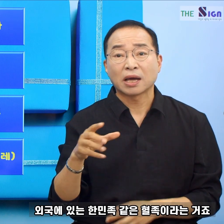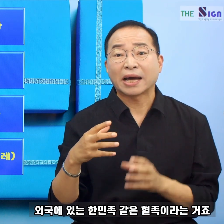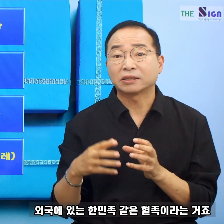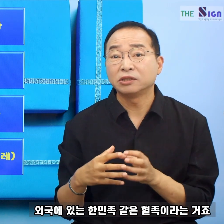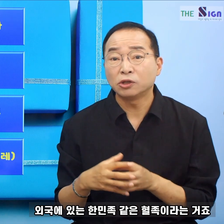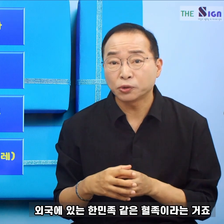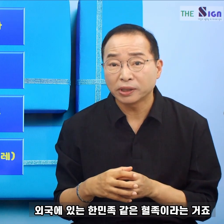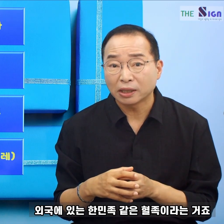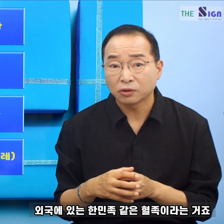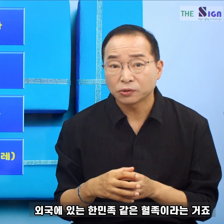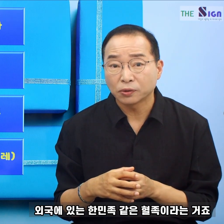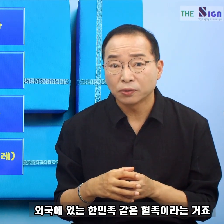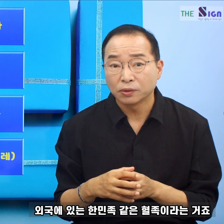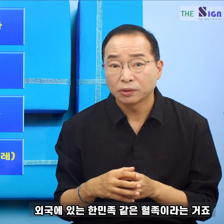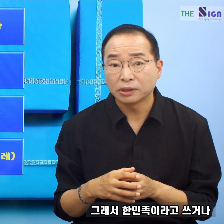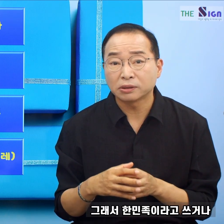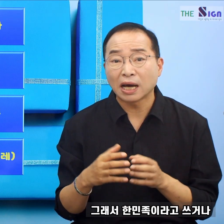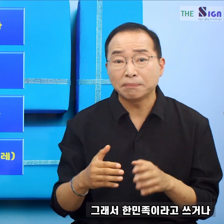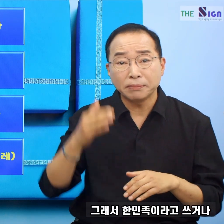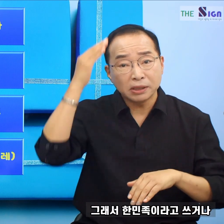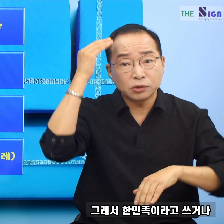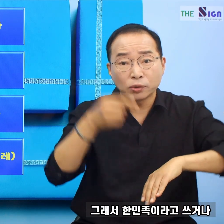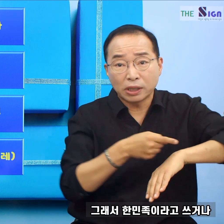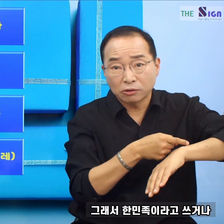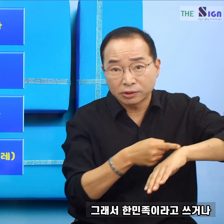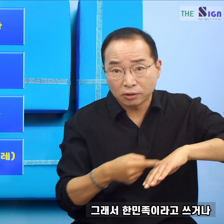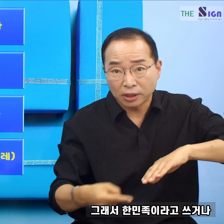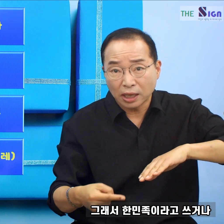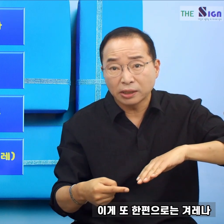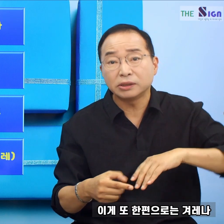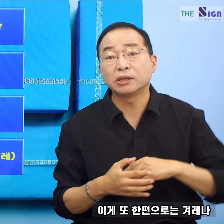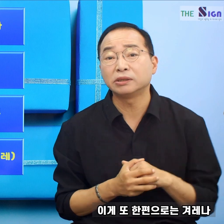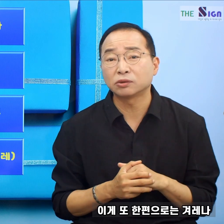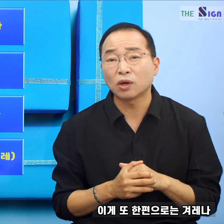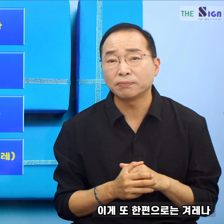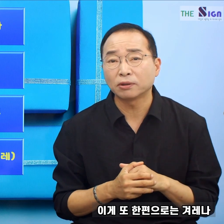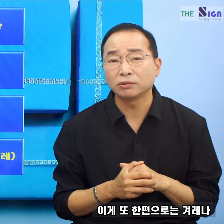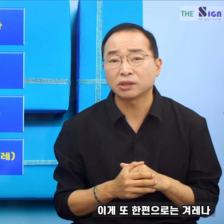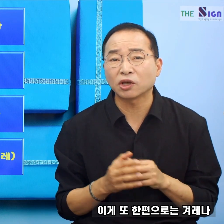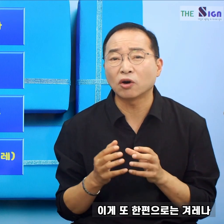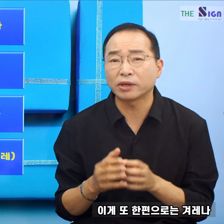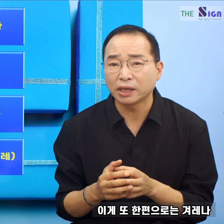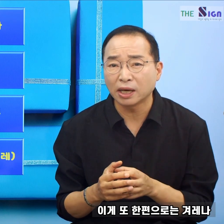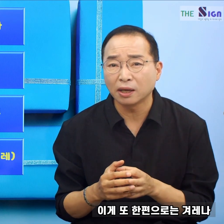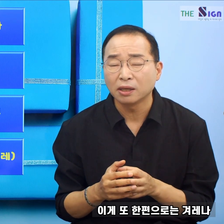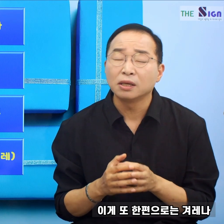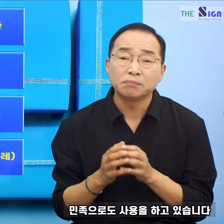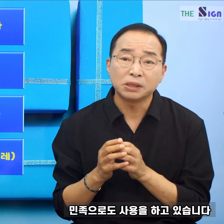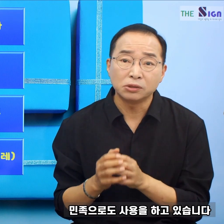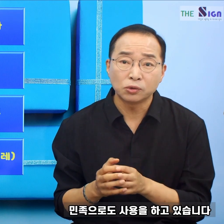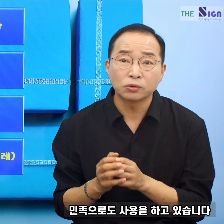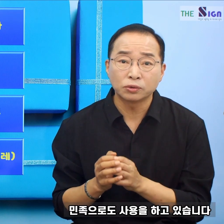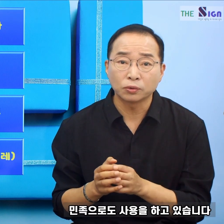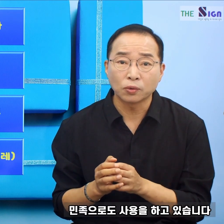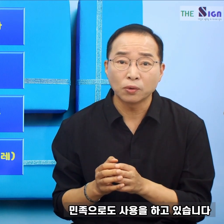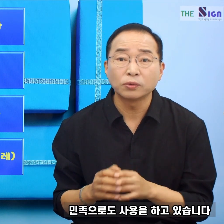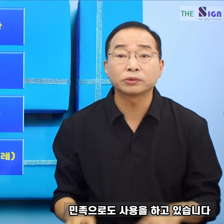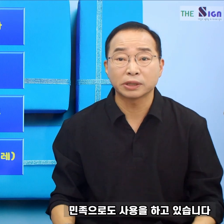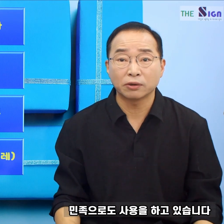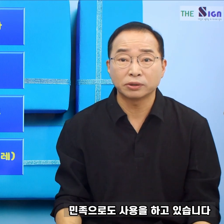같은 혈족이라는 거죠. 그래서 한민족이라고 쓰거나 이게 이제 또 한편으로 이제 결애나 민족으로도 사용을